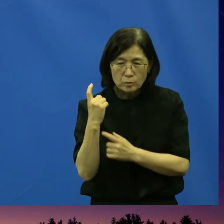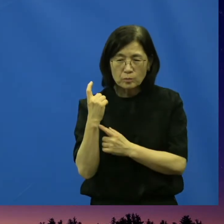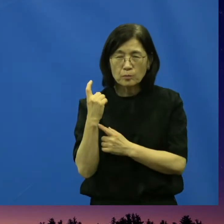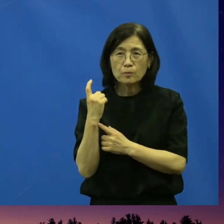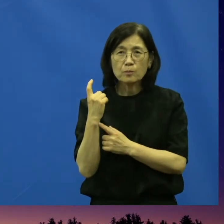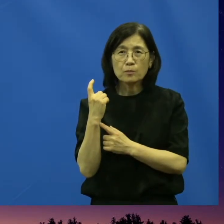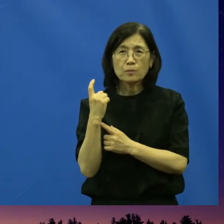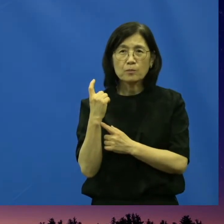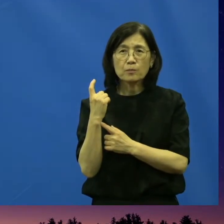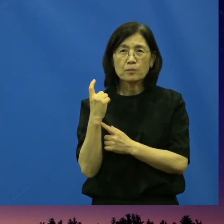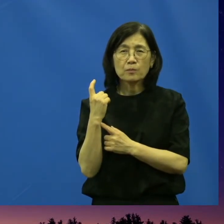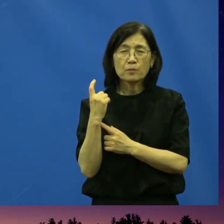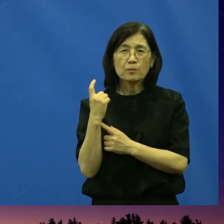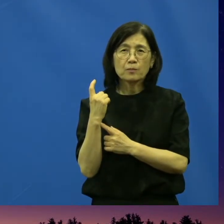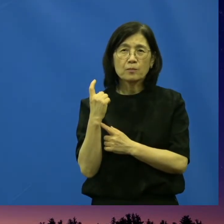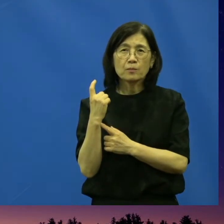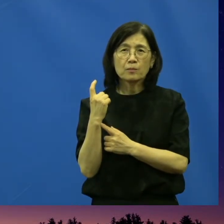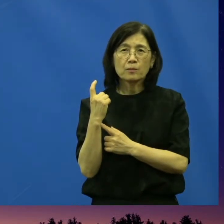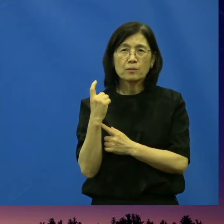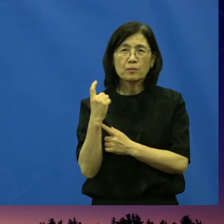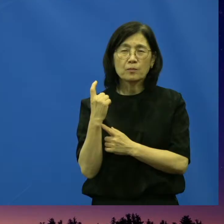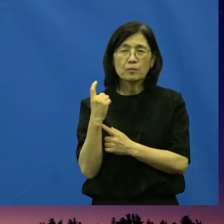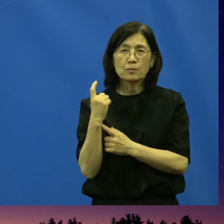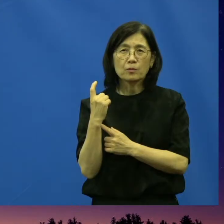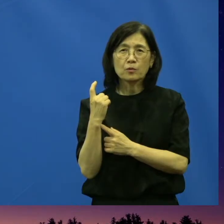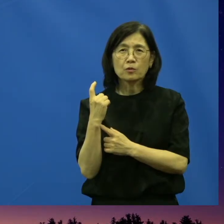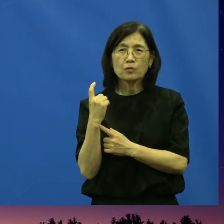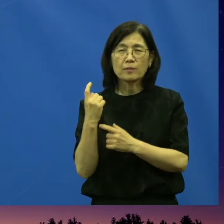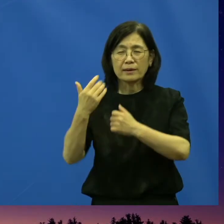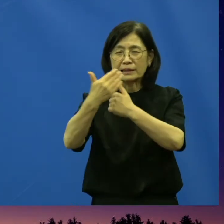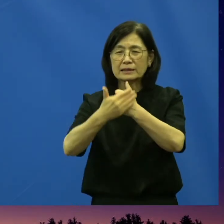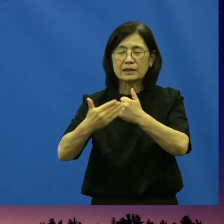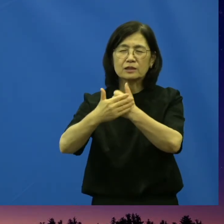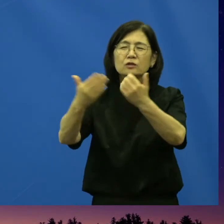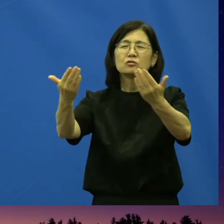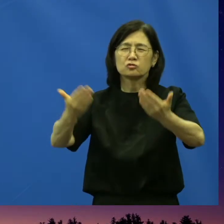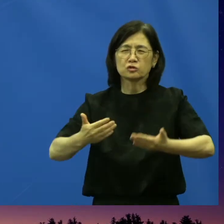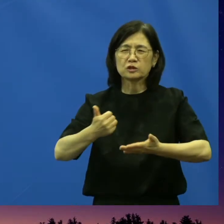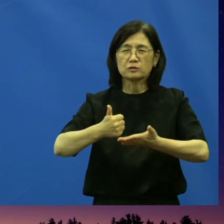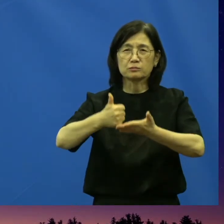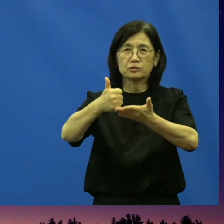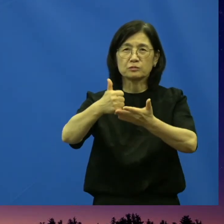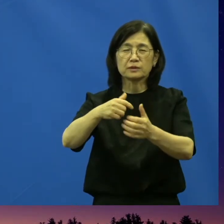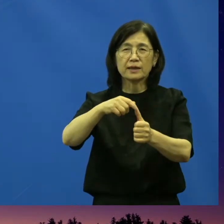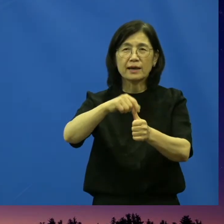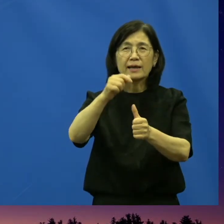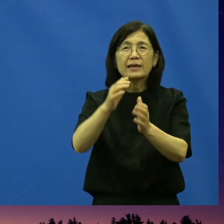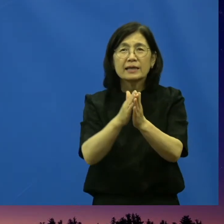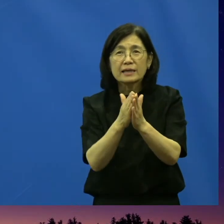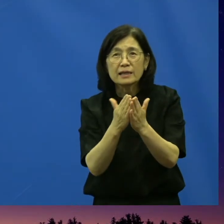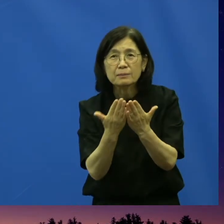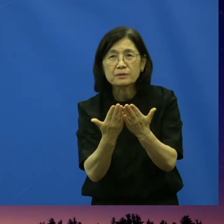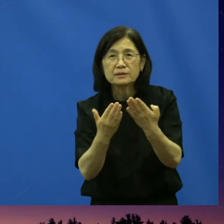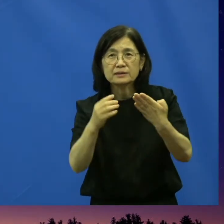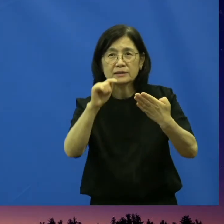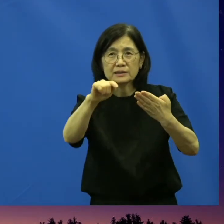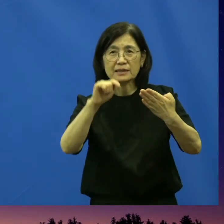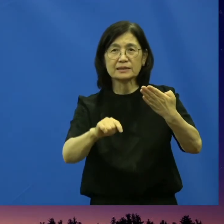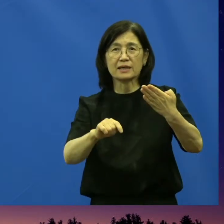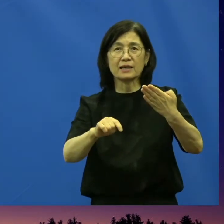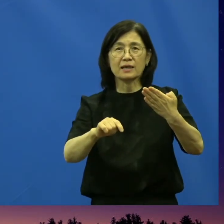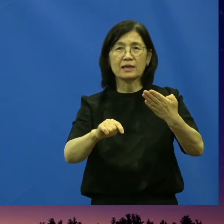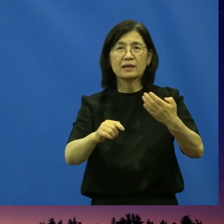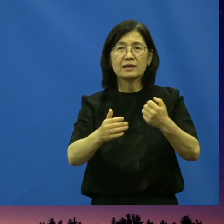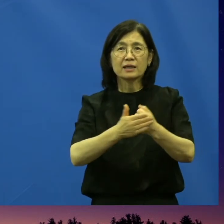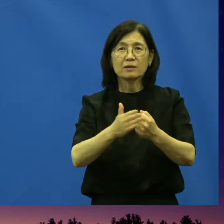우리에게 베풀어 주시는 분이신 줄로 믿습니다. 히브리서 4장 16절,